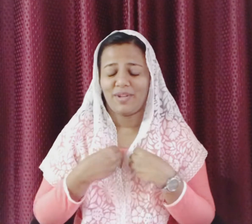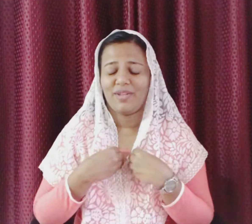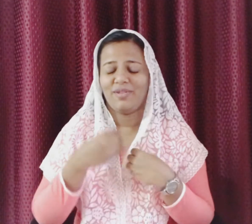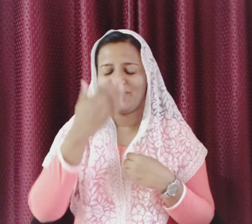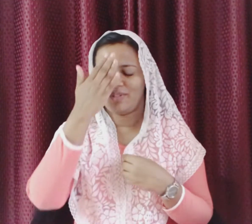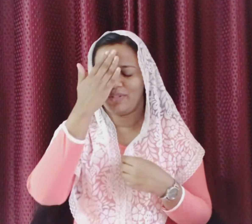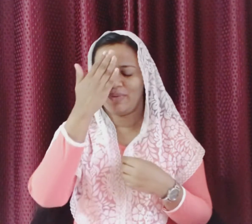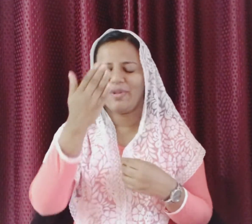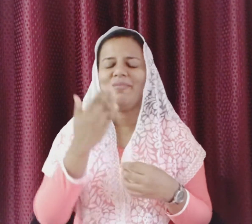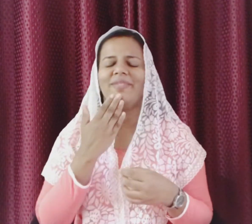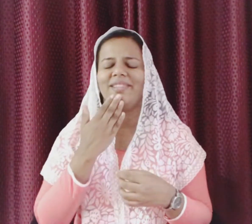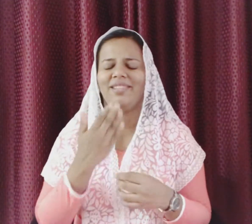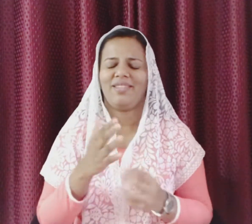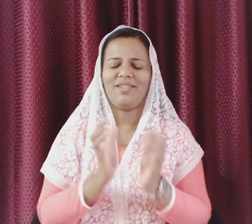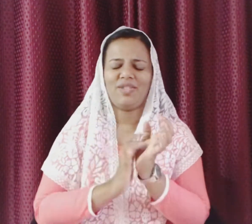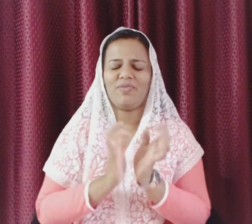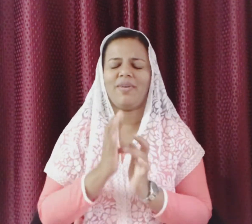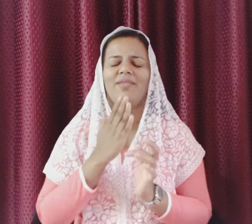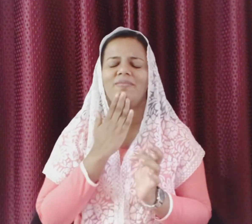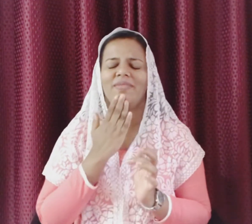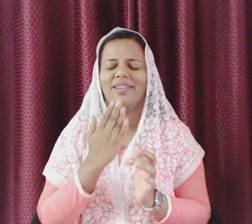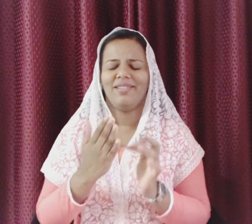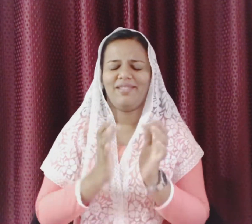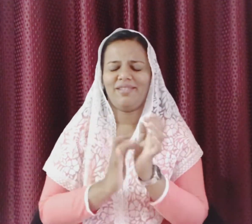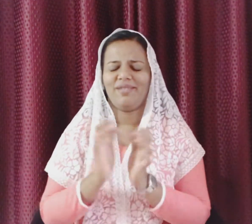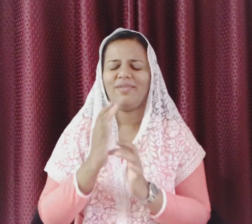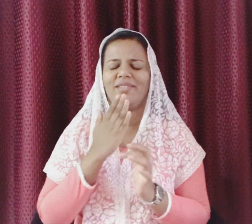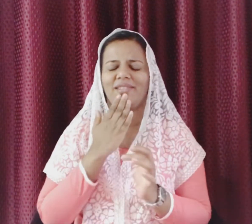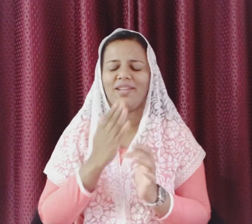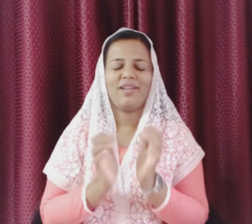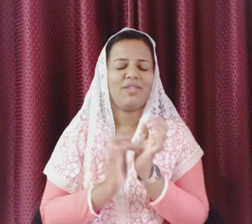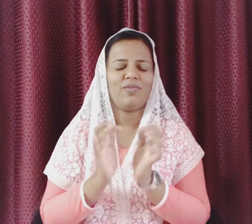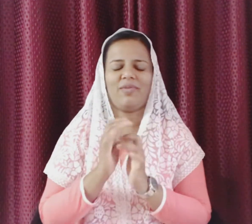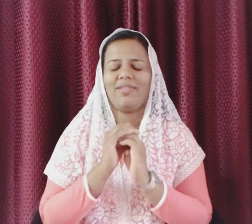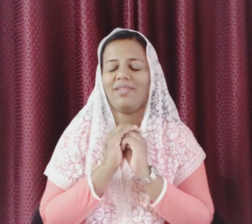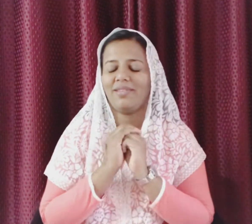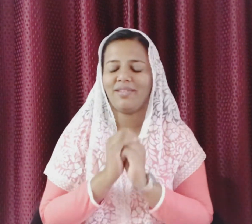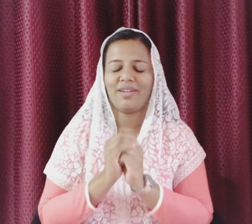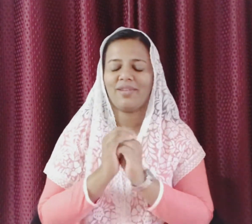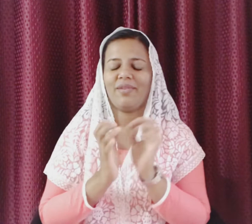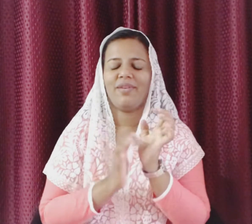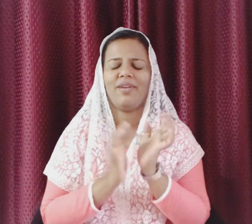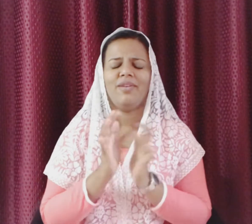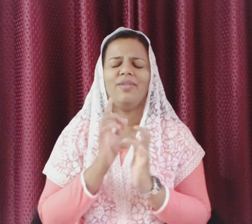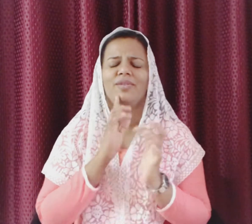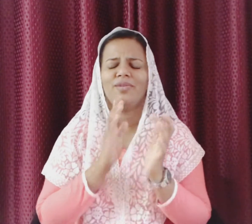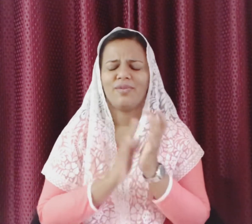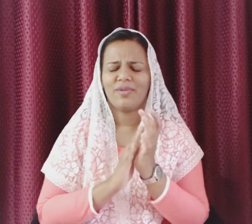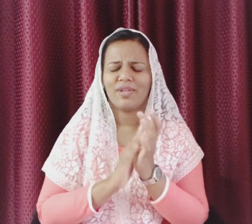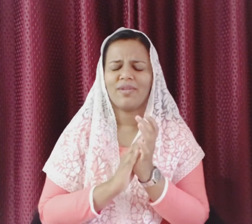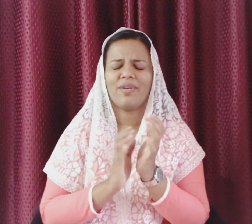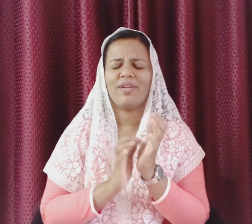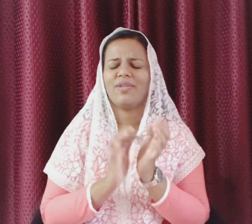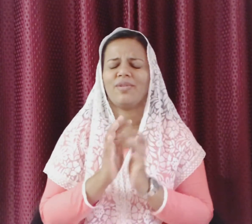ഹല്ലേലൂയ, നന്ദി കർത്താവെ, നന്ദി കർത്താവെ, നന്ദി കർത്താവെ, നന്ദി. അങ്ങേ ഞങ്ങൾ ആരാധിക്കുന്നു, അങ്ങേ ഞങ്ങൾ സ്തുതിക്കുന്നു, അങ്ങേക്ക് ഞങ്ങൾ ആരാധന